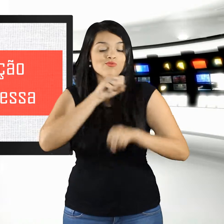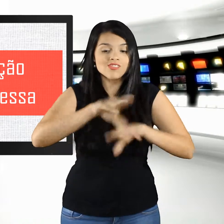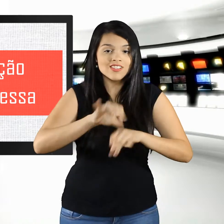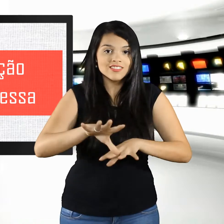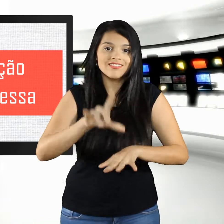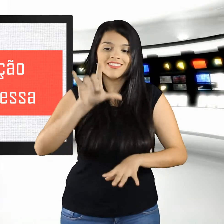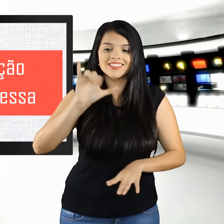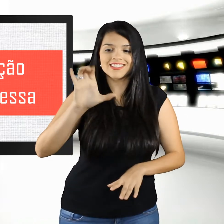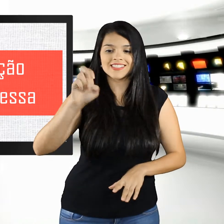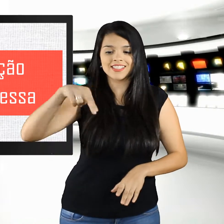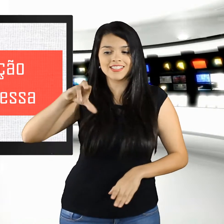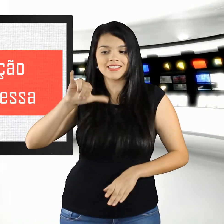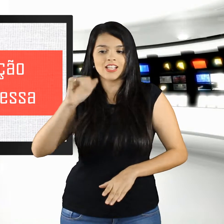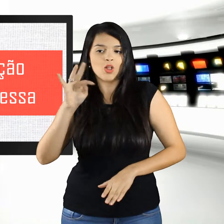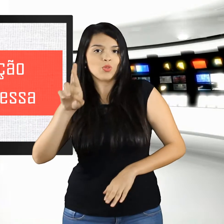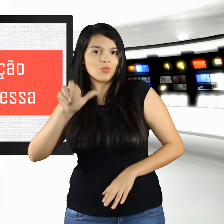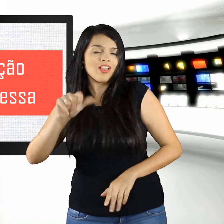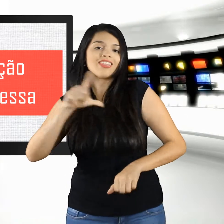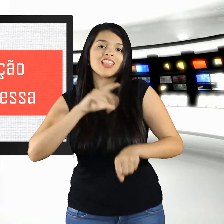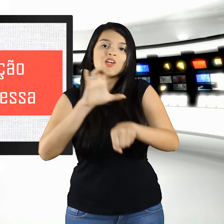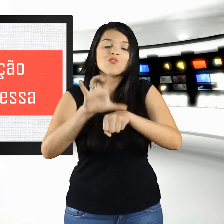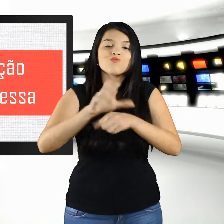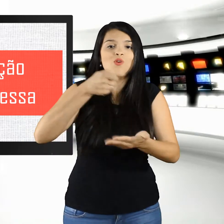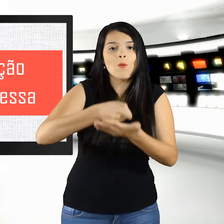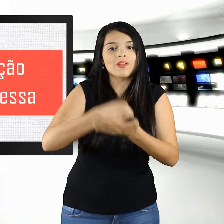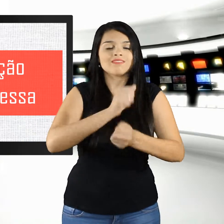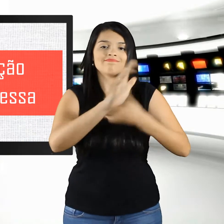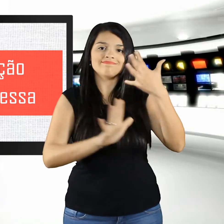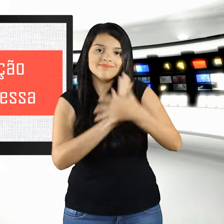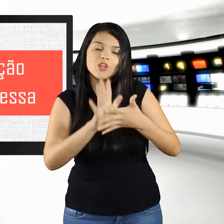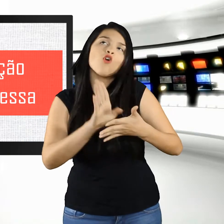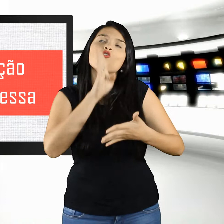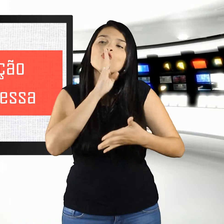oportunidade de conhecer a língua brasileira de sinais, e a comunidade surda elogia.